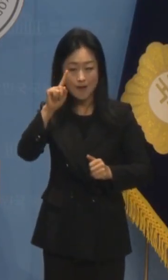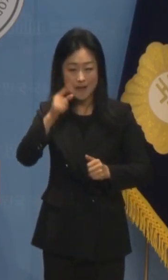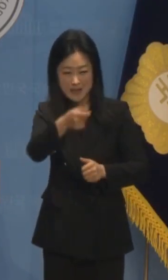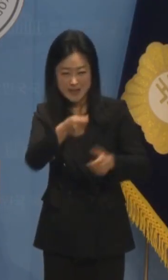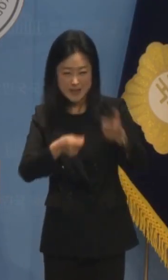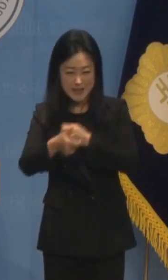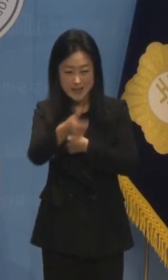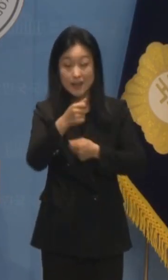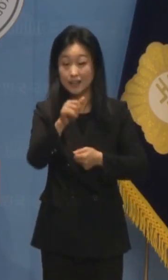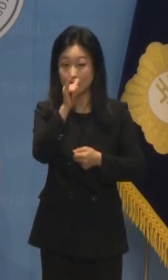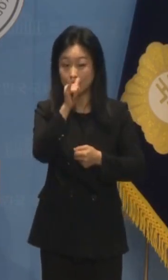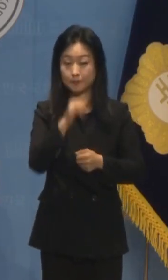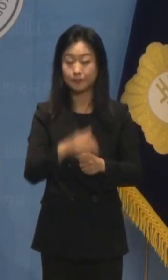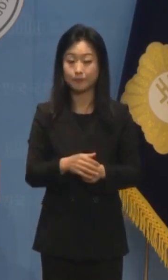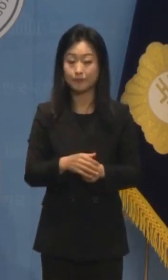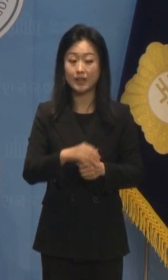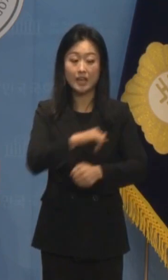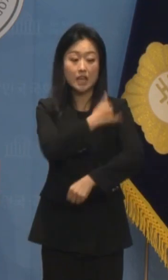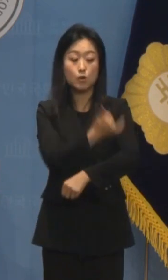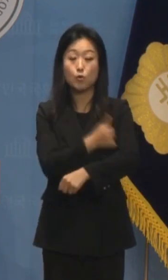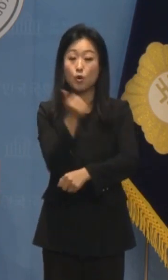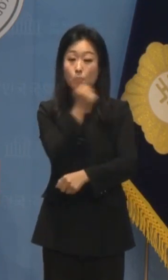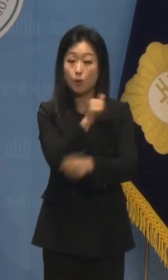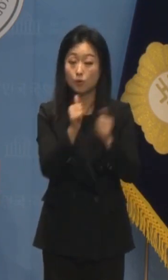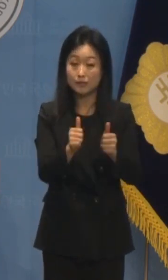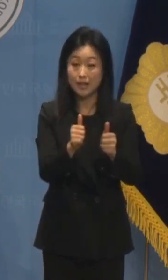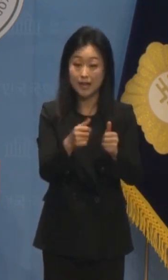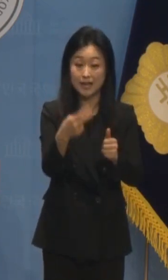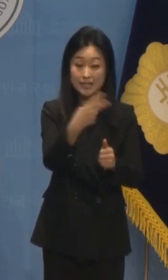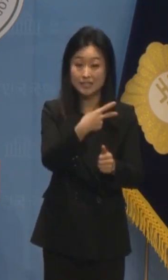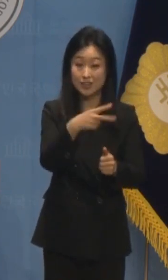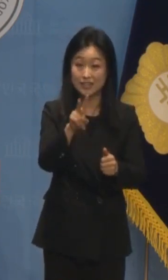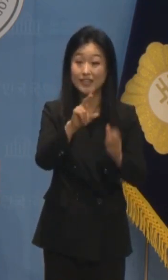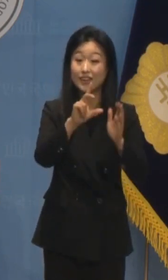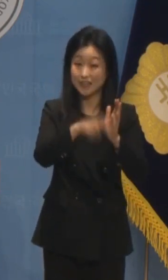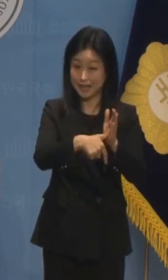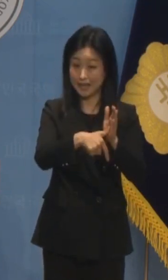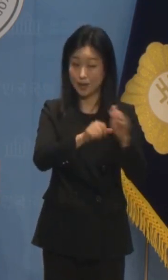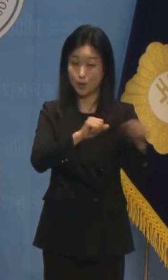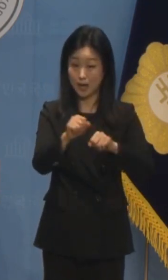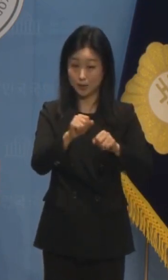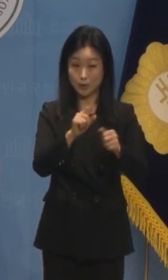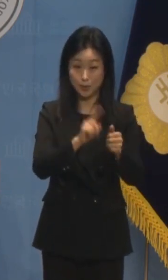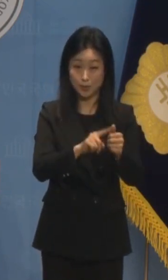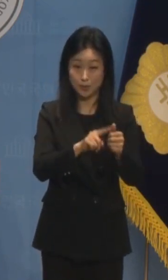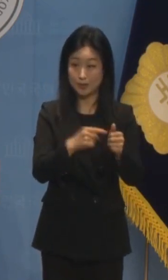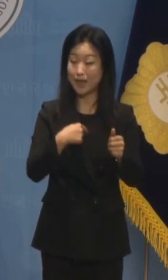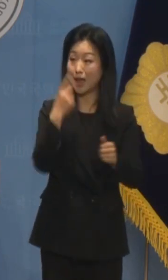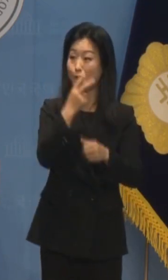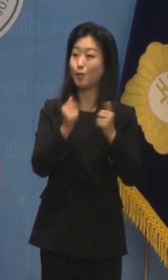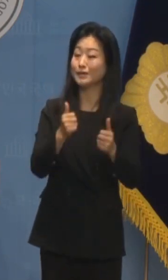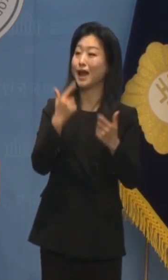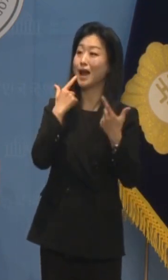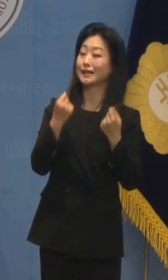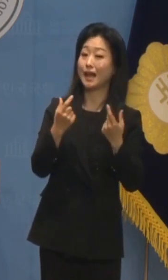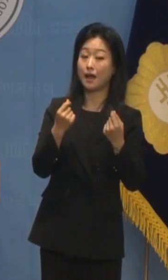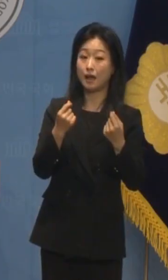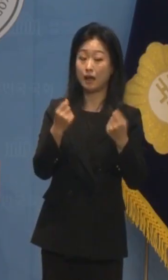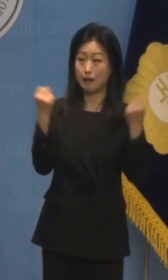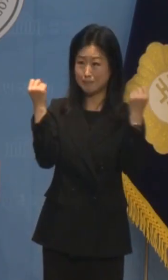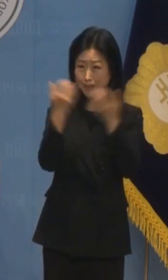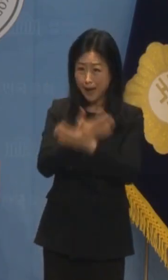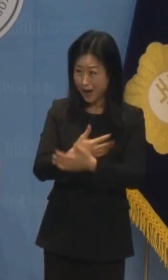2002년 인권 변호사로 활동하던 이재명 대표는 검사 사칭으로 억울하게 검찰에